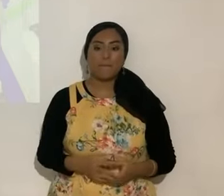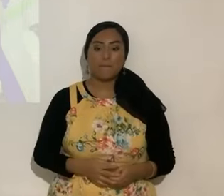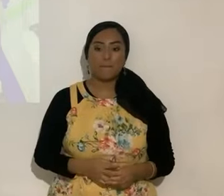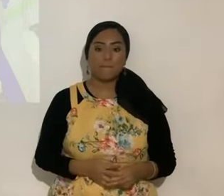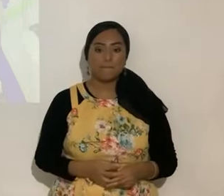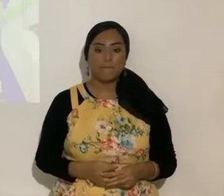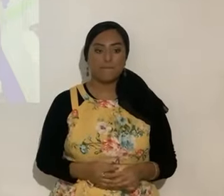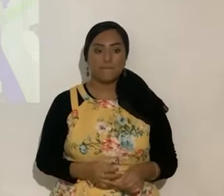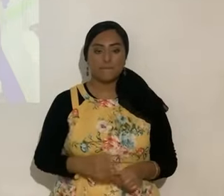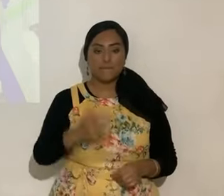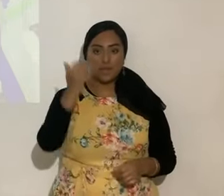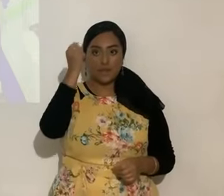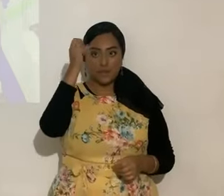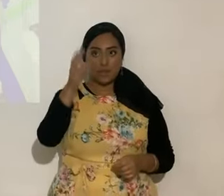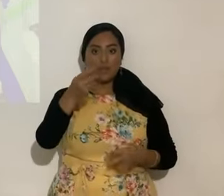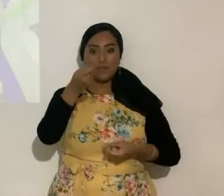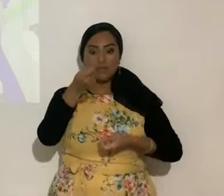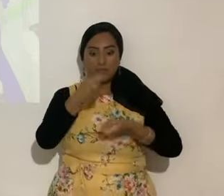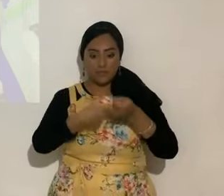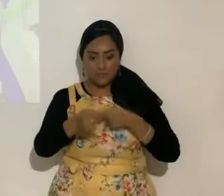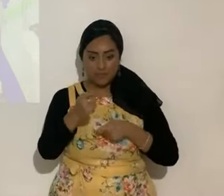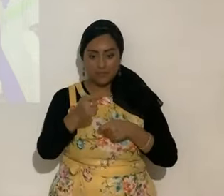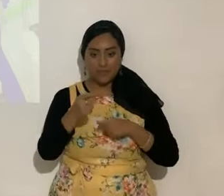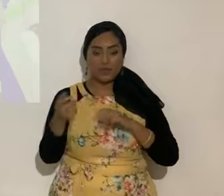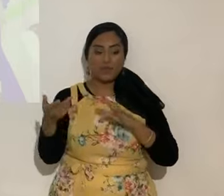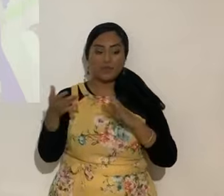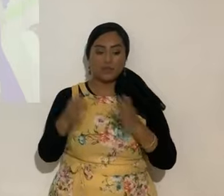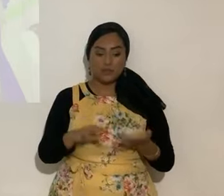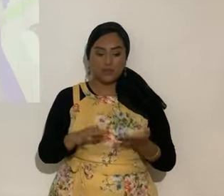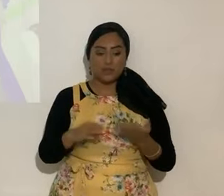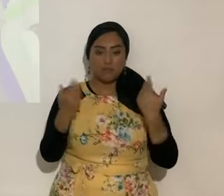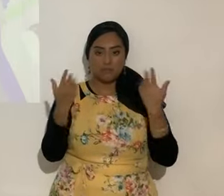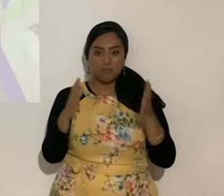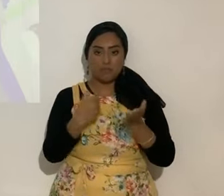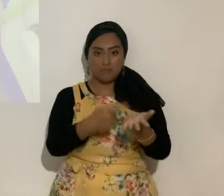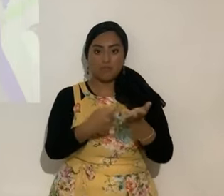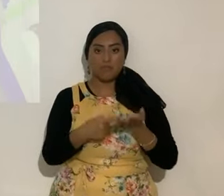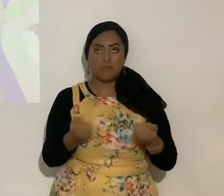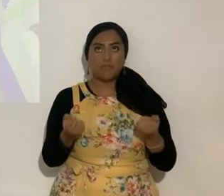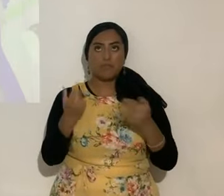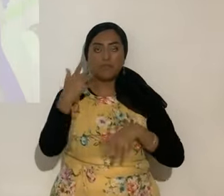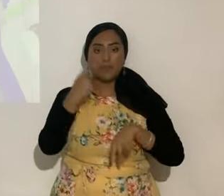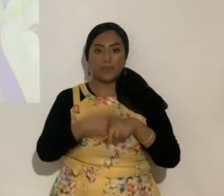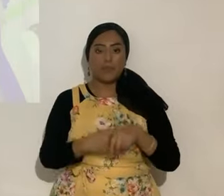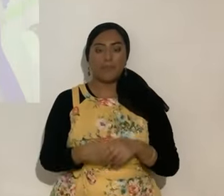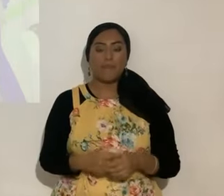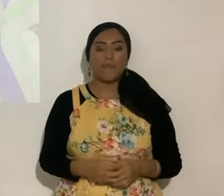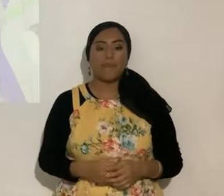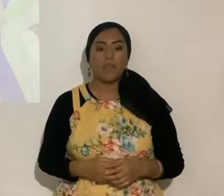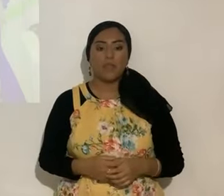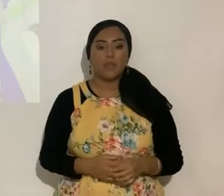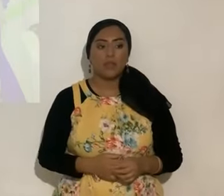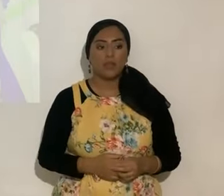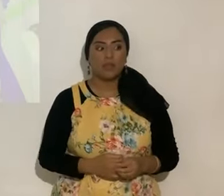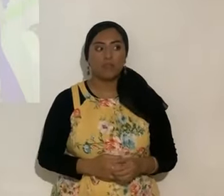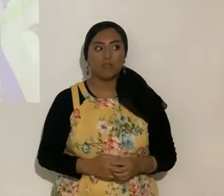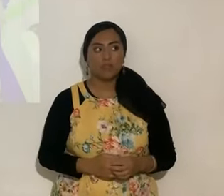entonces, Yahshua, reemplaza a la muerte, eso ya lo he ministrado muchas veces, una vez,